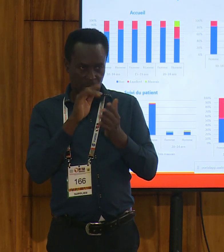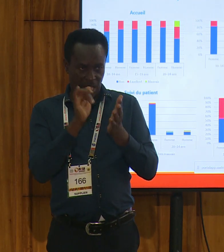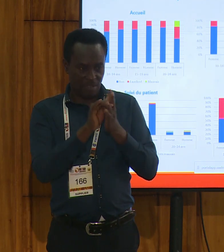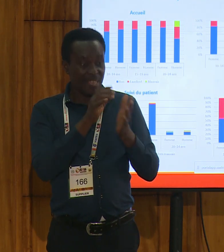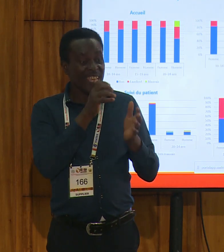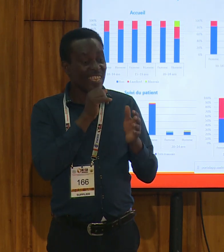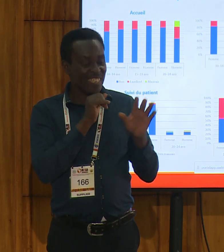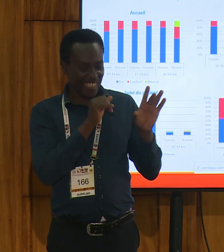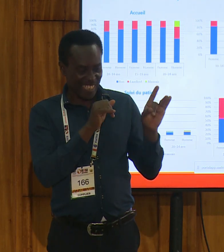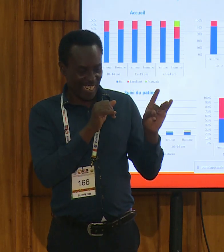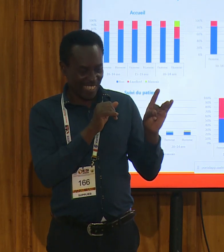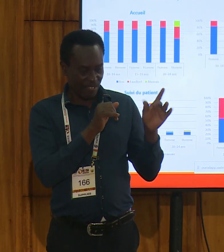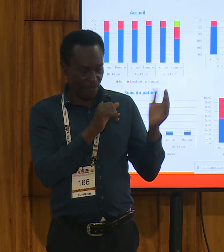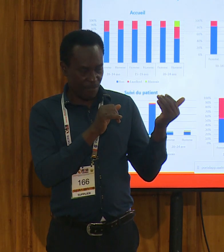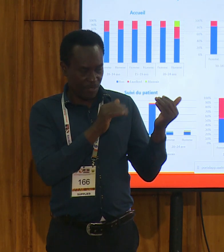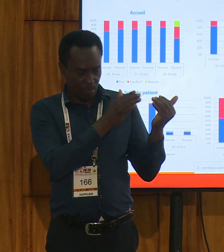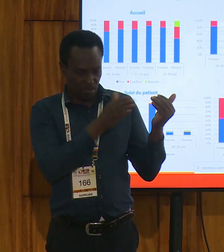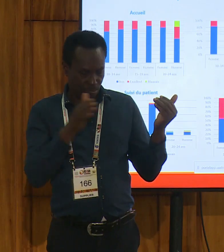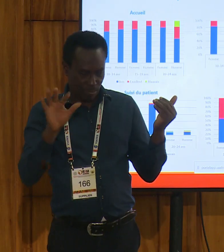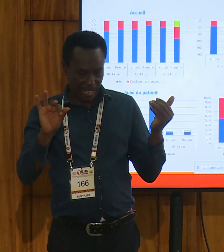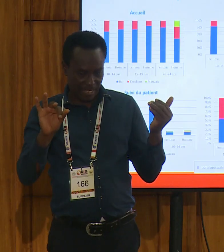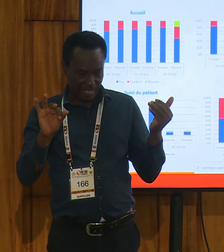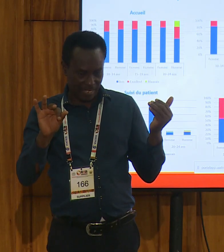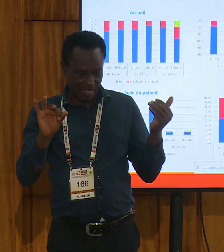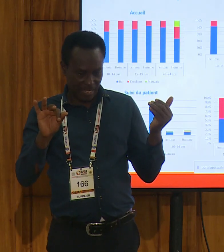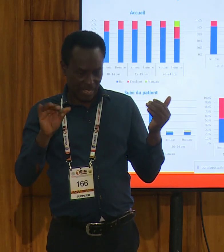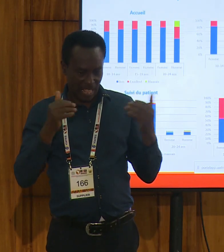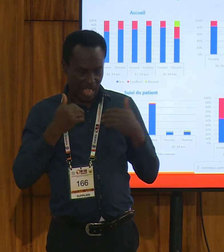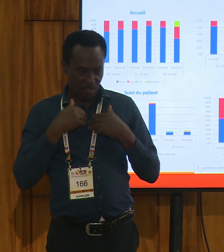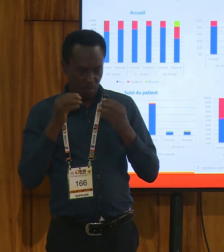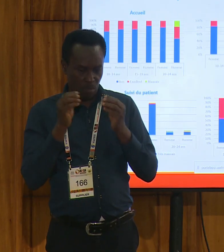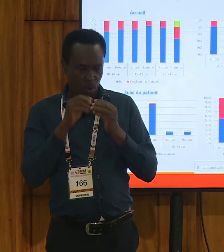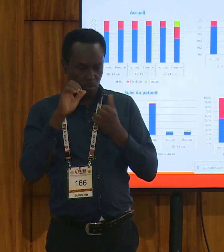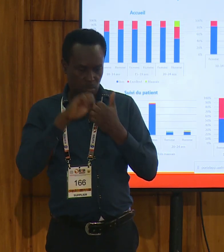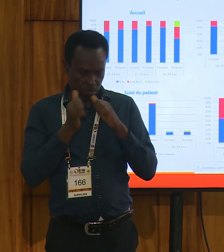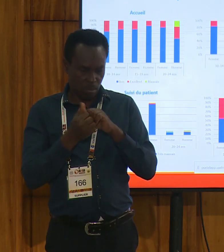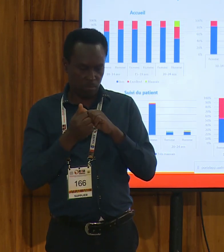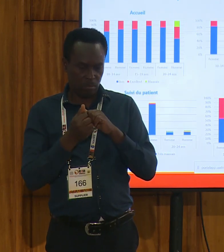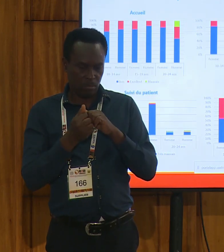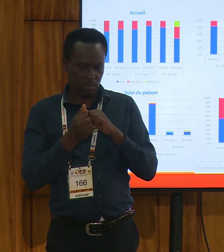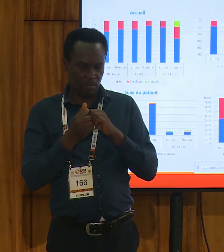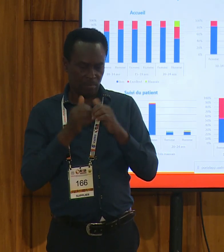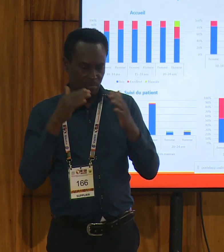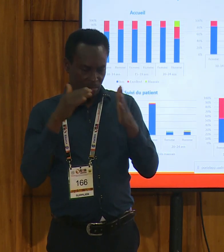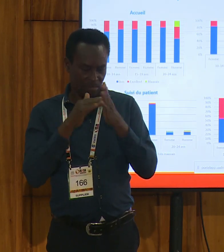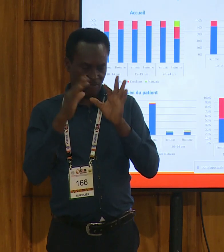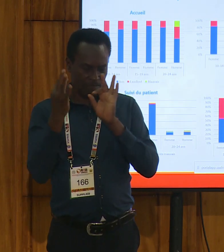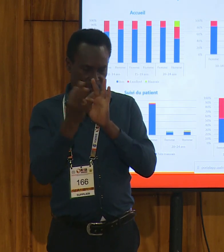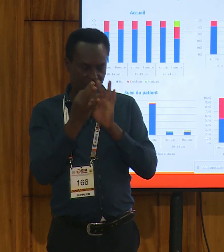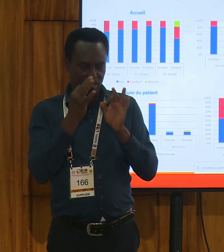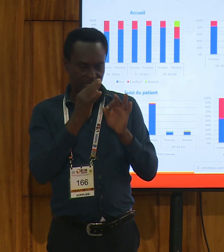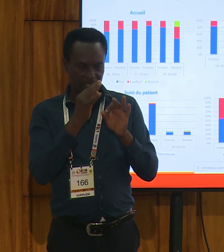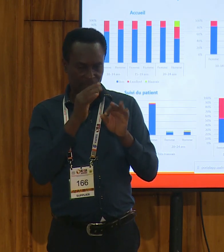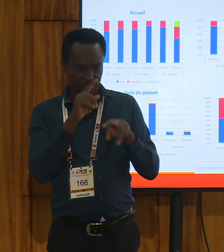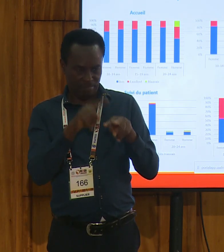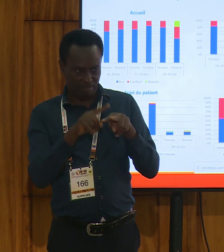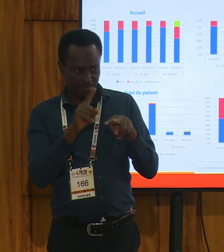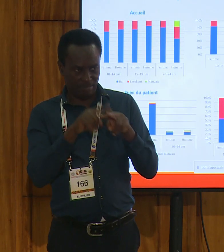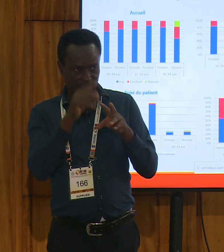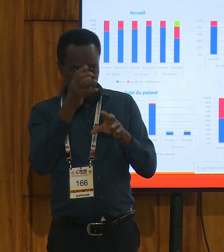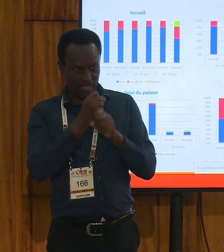c'est excellent. Les 10 à 14 ans pensent excellent ou encore satisfaisant. De 20 à 24 ans pensent